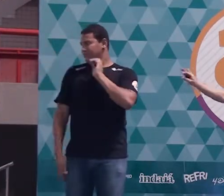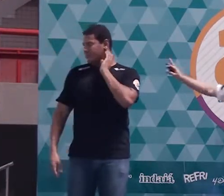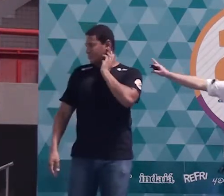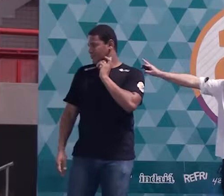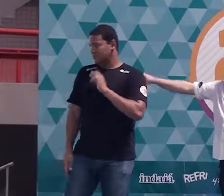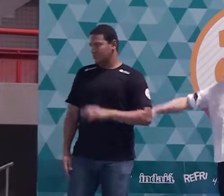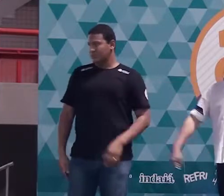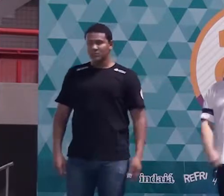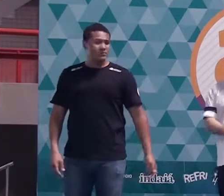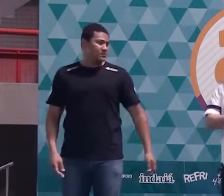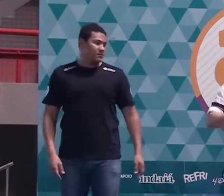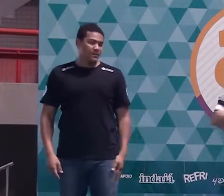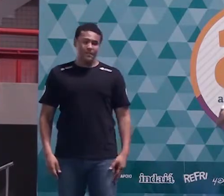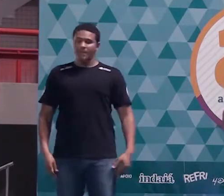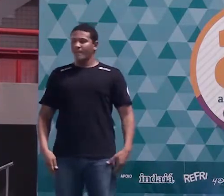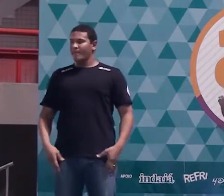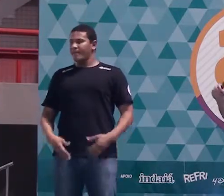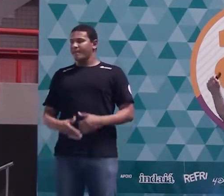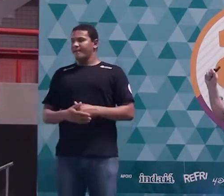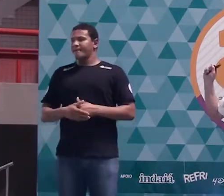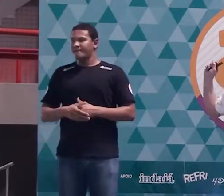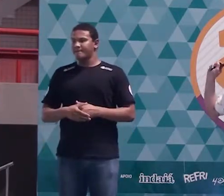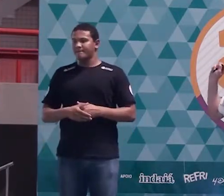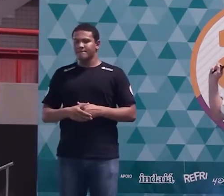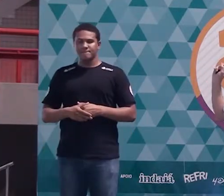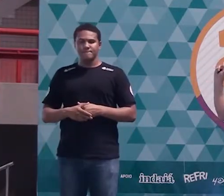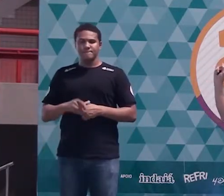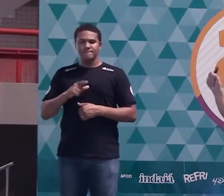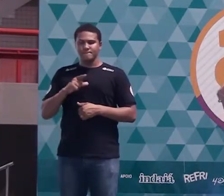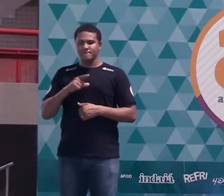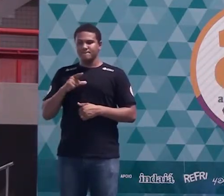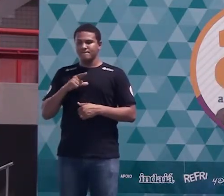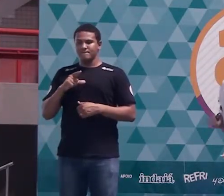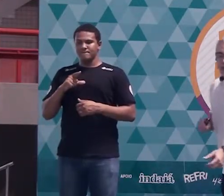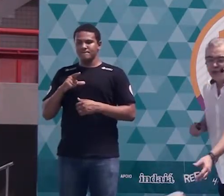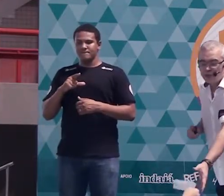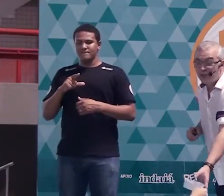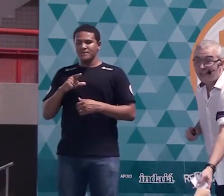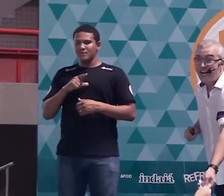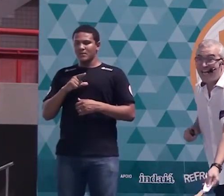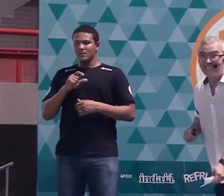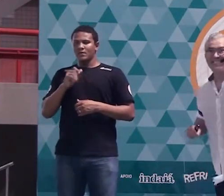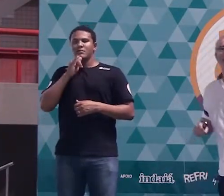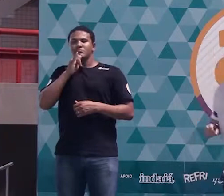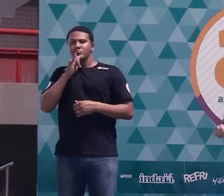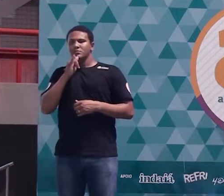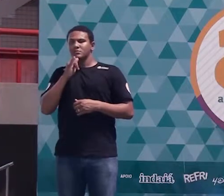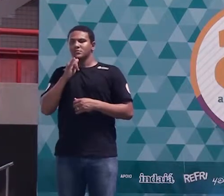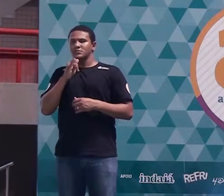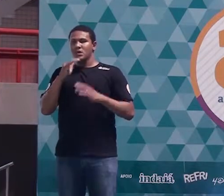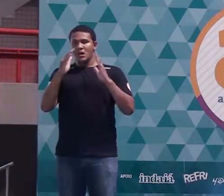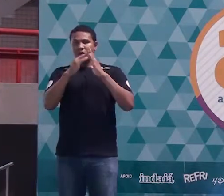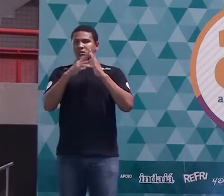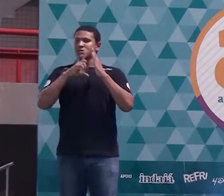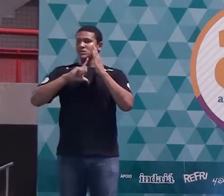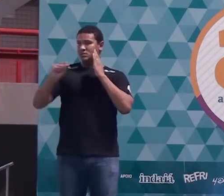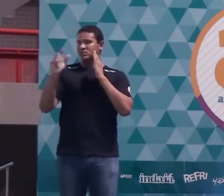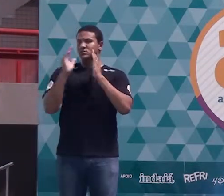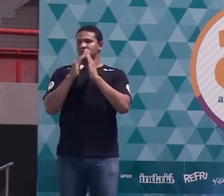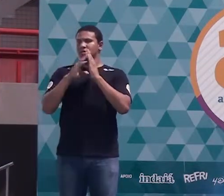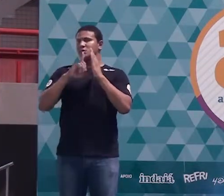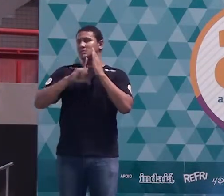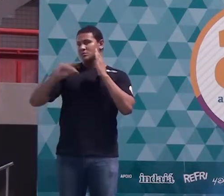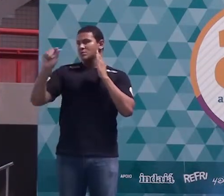bocado de coisa, vamos ver o sentido aqui do de. Quando eu digo, saiu de casa,